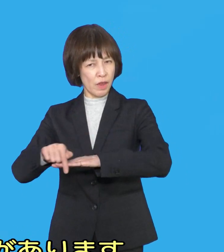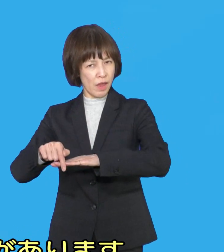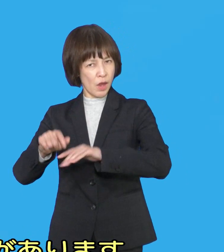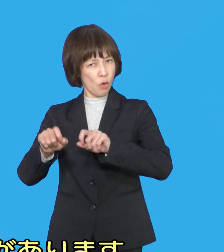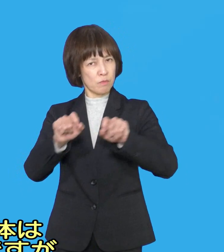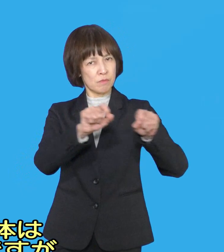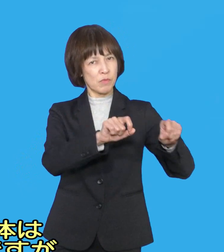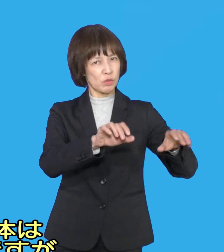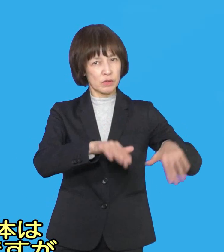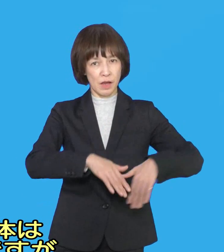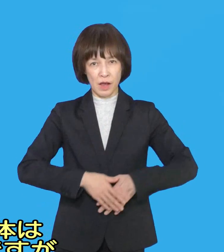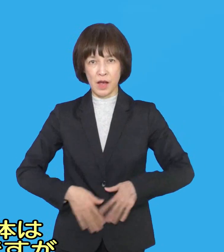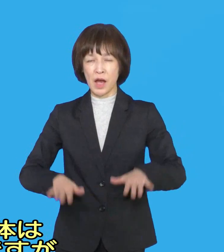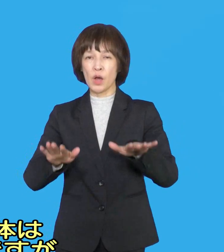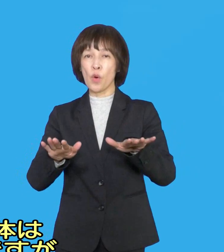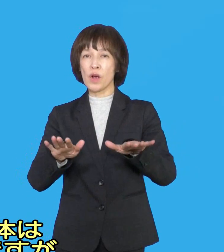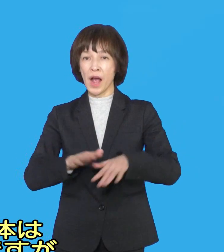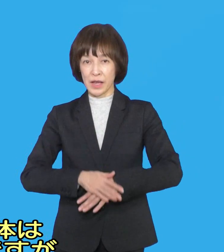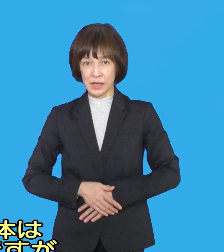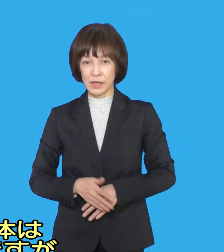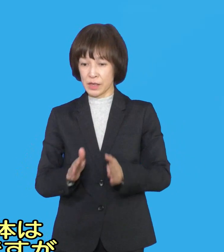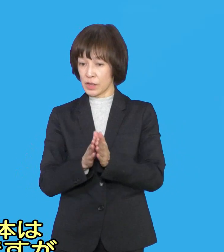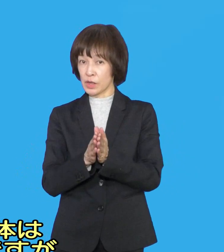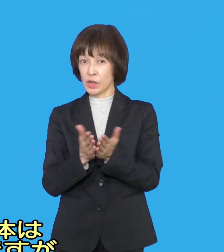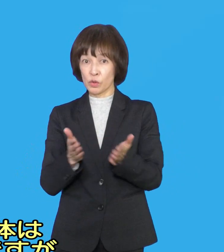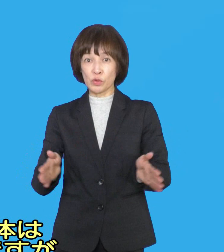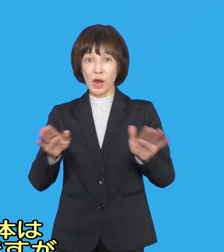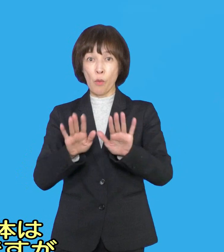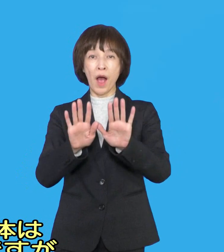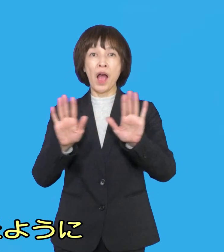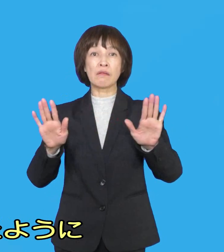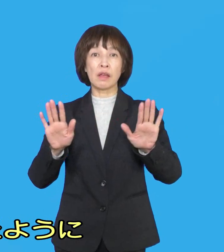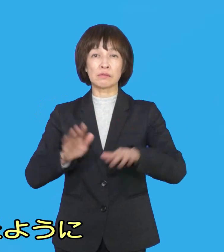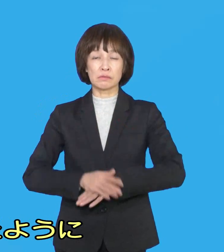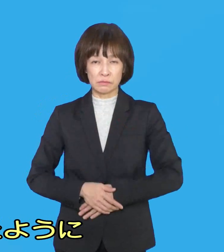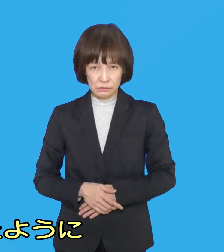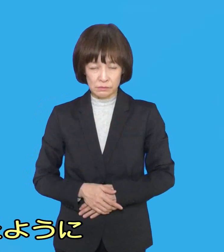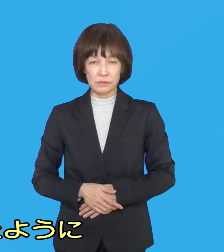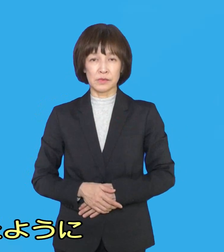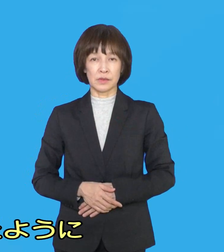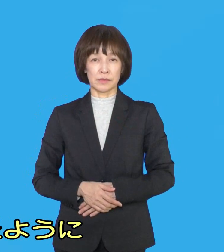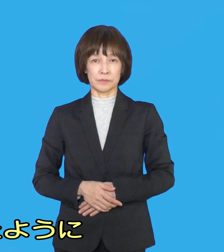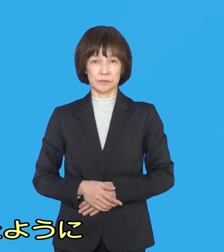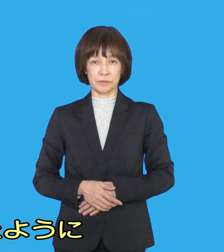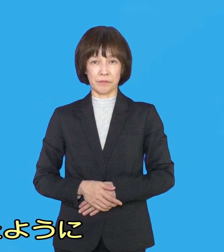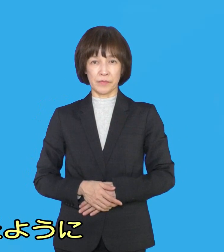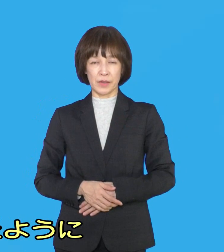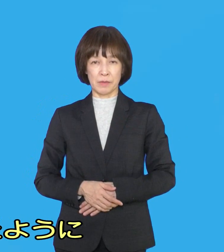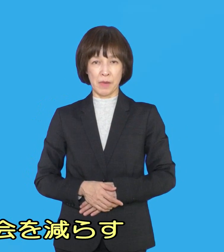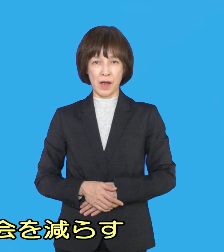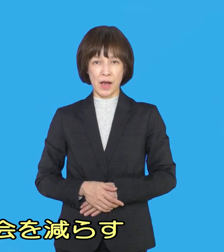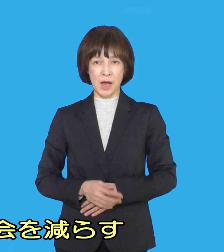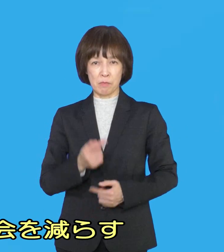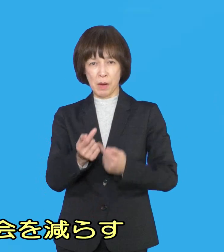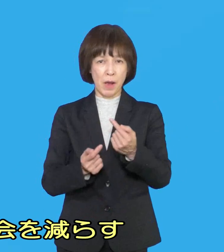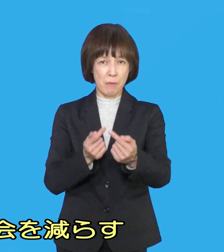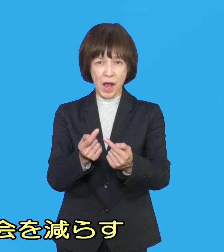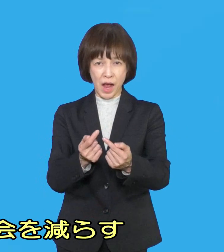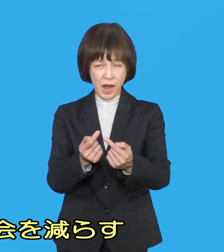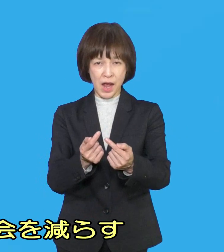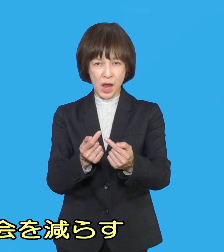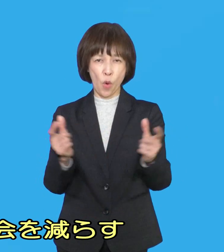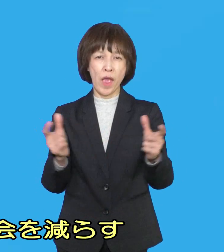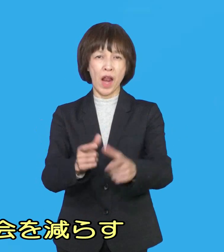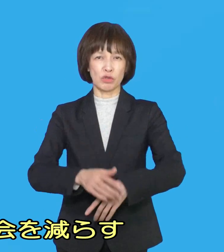緯があります。で、今回ですね、図書館自体は空いているんですが、先ほど申し上げたようにその密を防ぐ、できるだけ